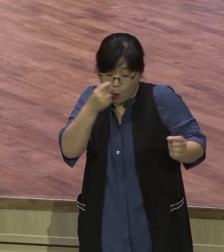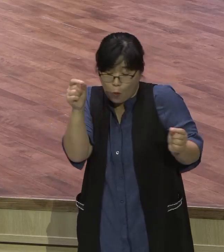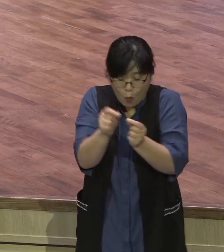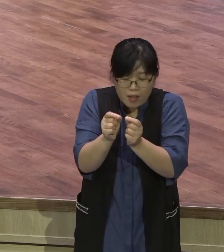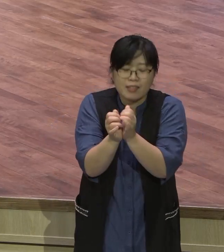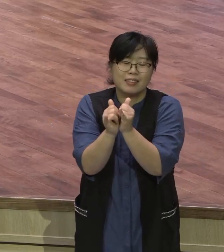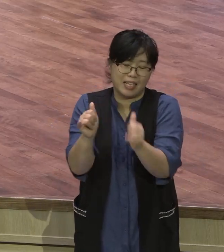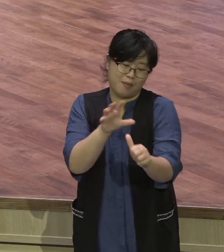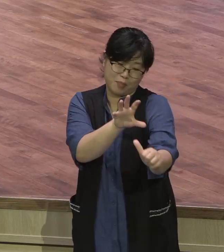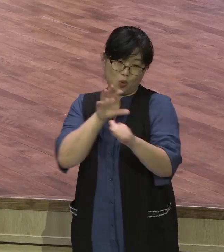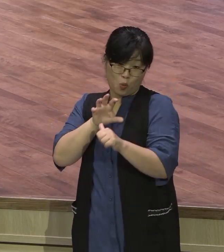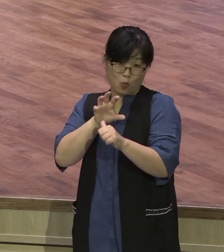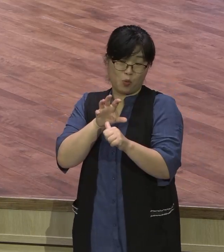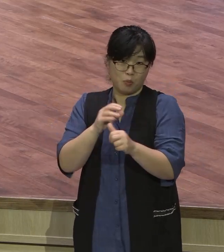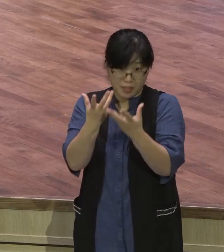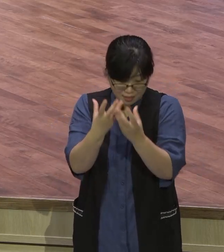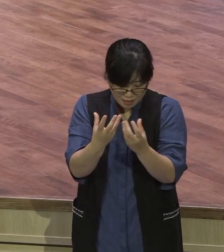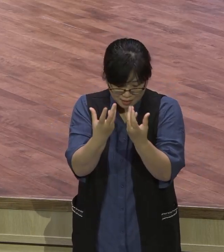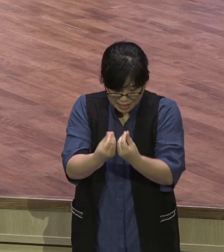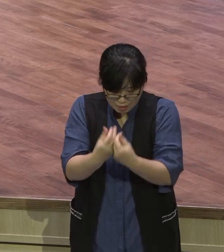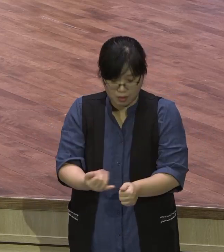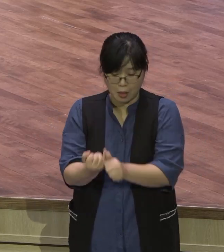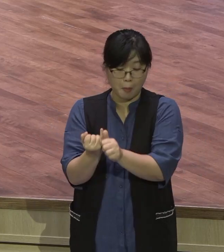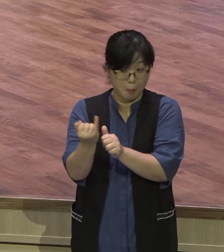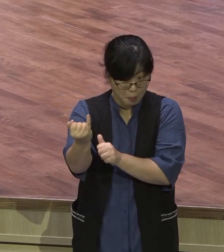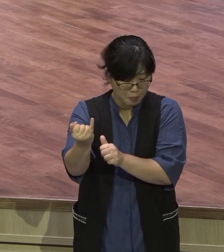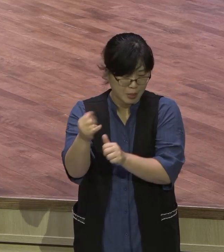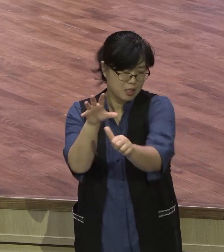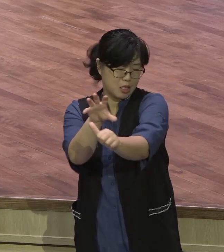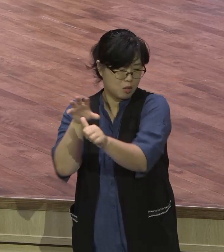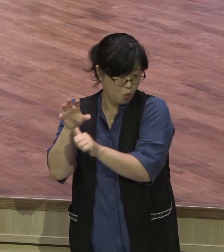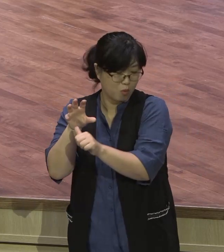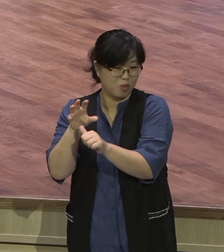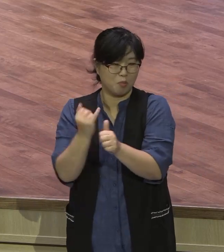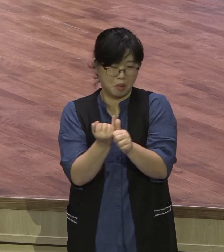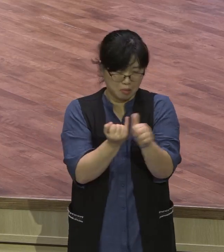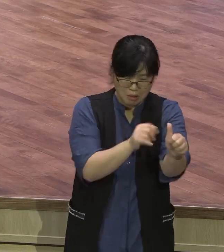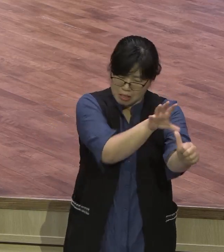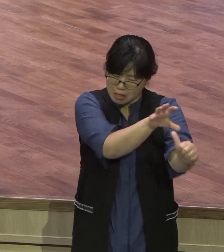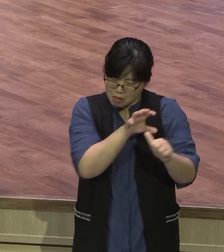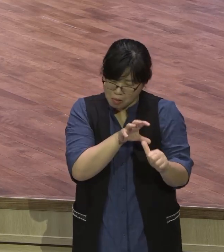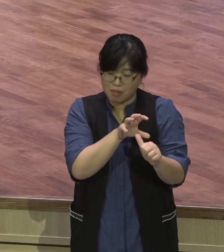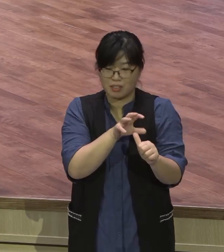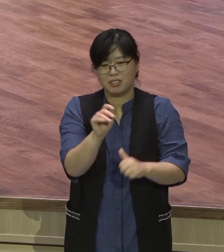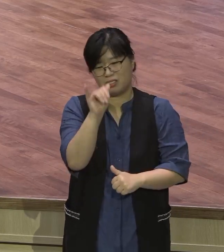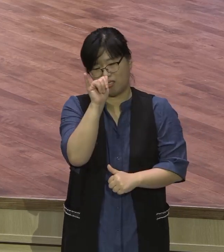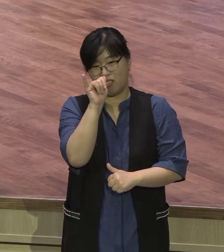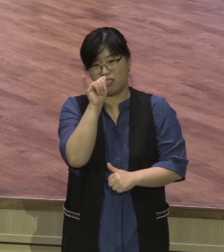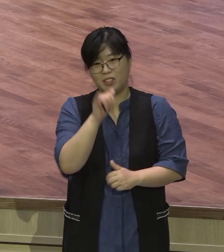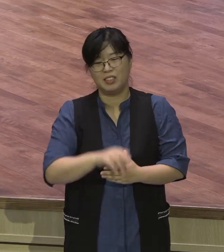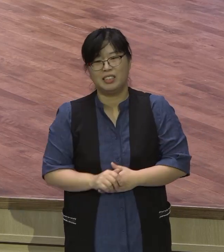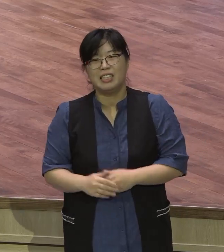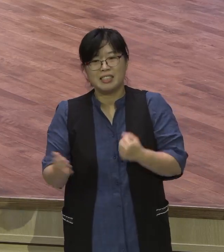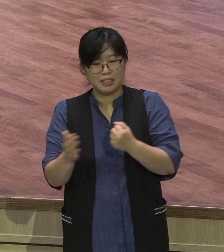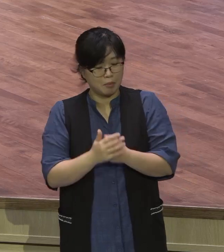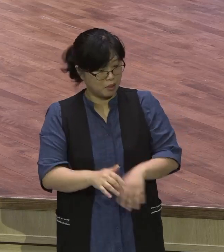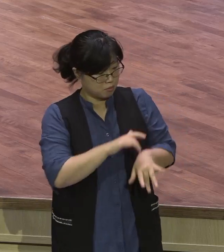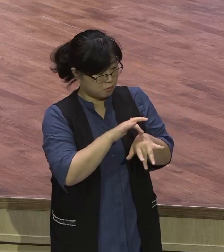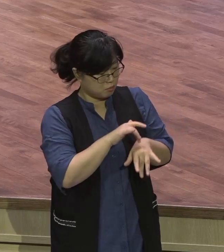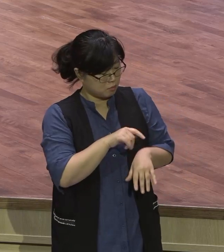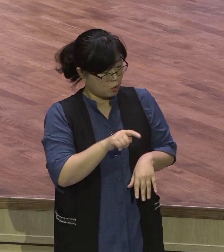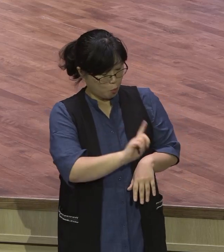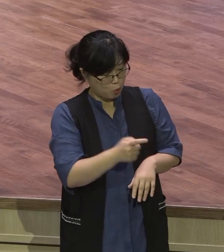미워하면 안 돼요 아 사단이 그렇게 저 인간 통해 나를 테스트하구나 그러면 영적을